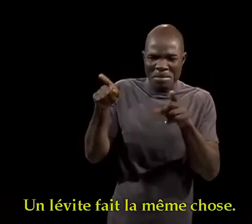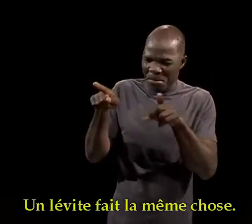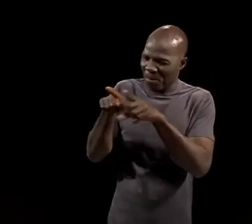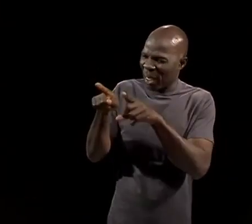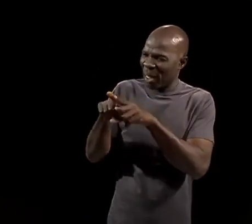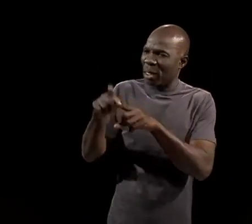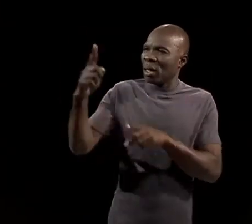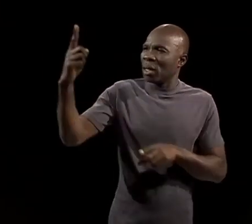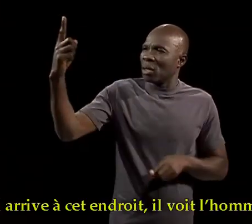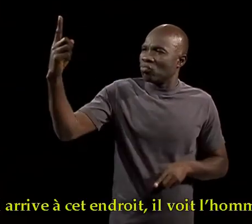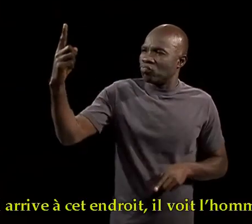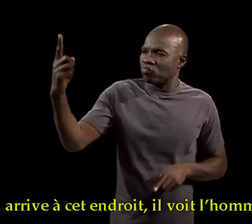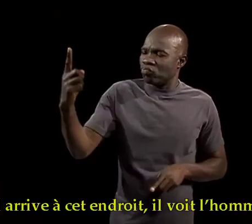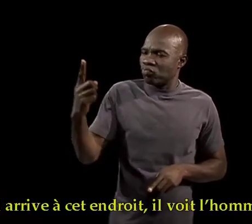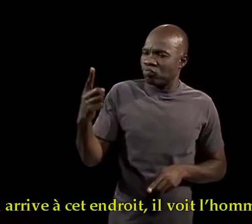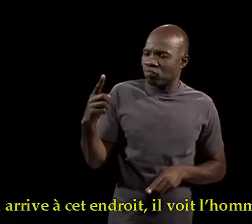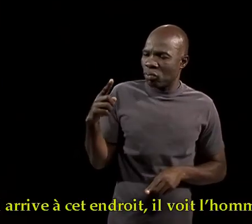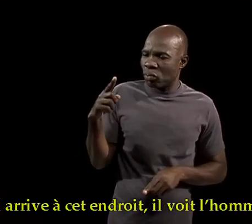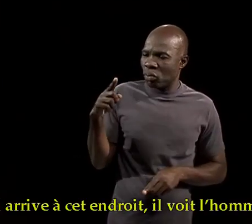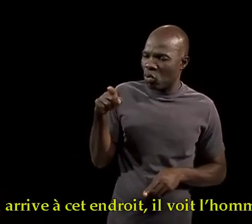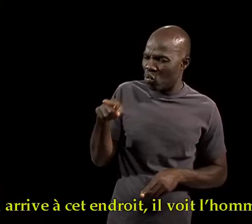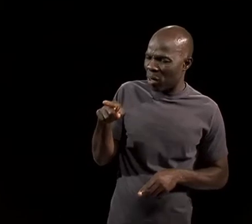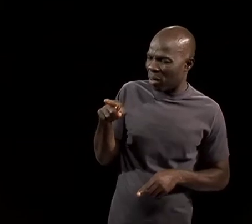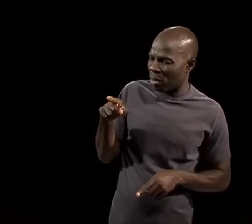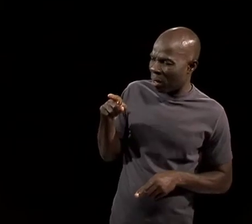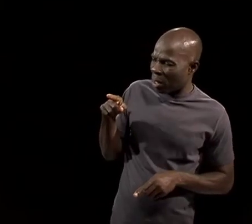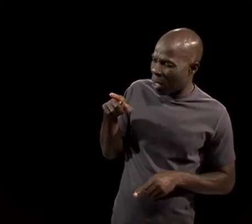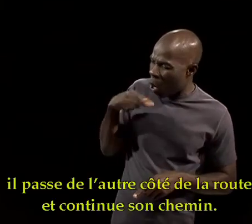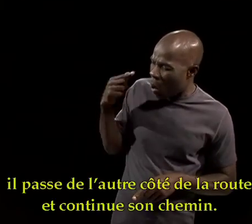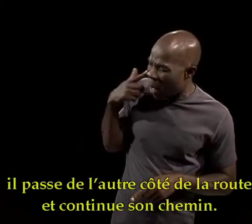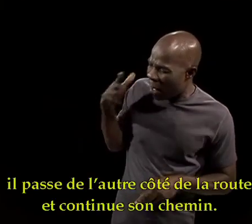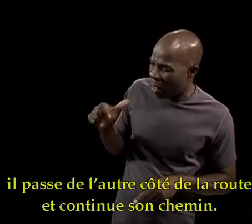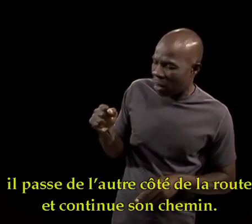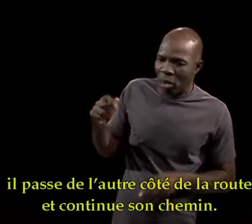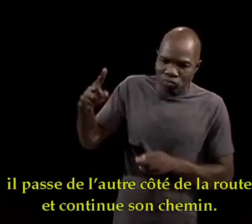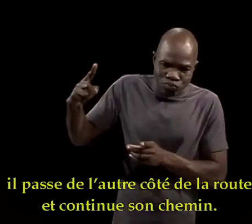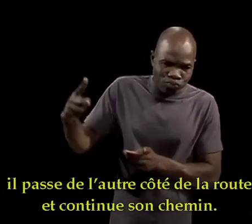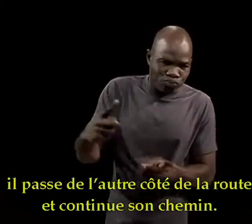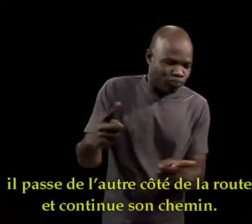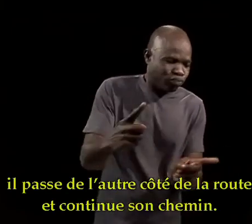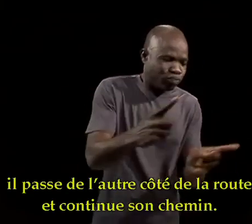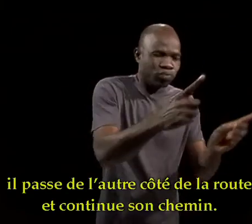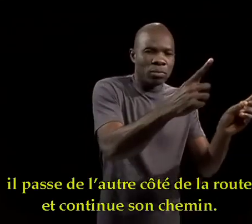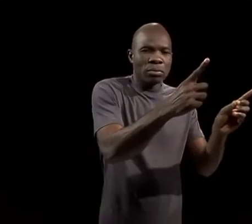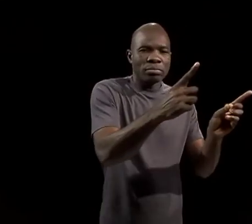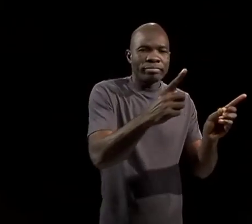chose. Il arrive à cet endroit, il voit l'homme, il passe de l'autre côté de la route et continue son chemin.